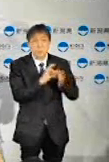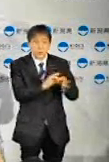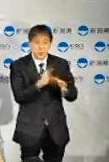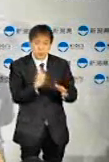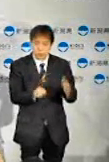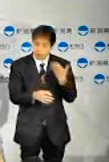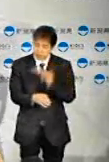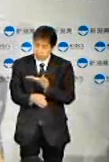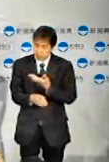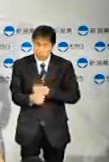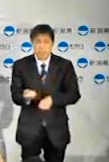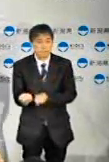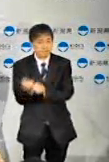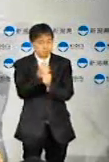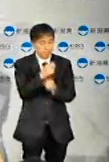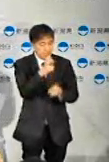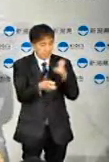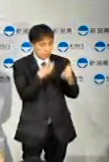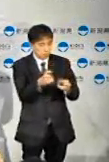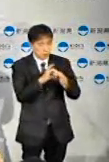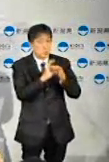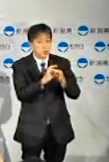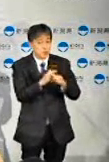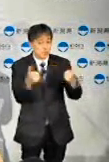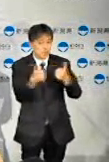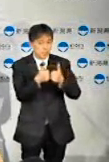稼働に向けた議論への影響について